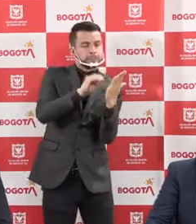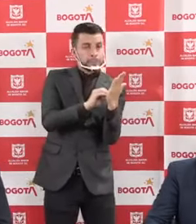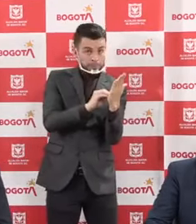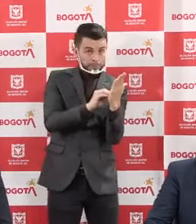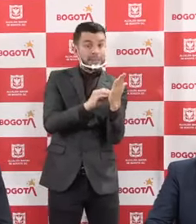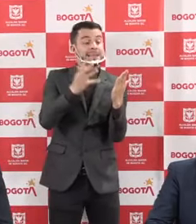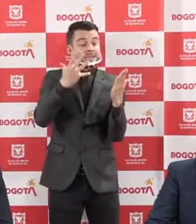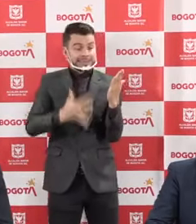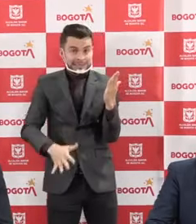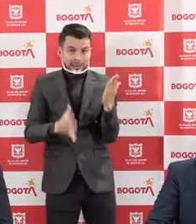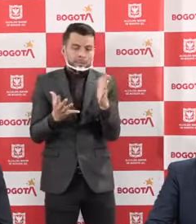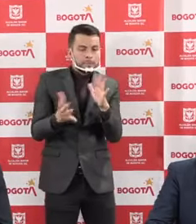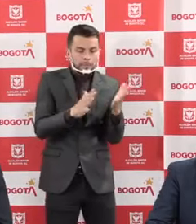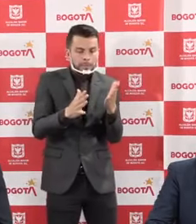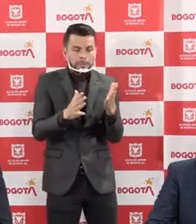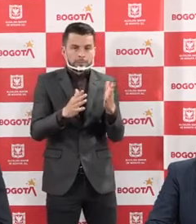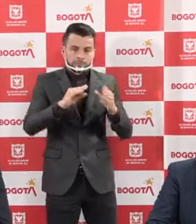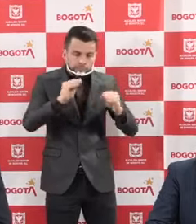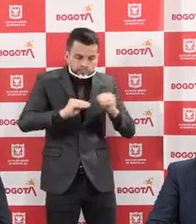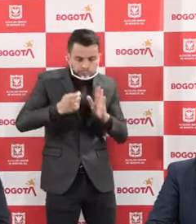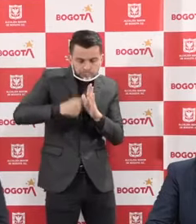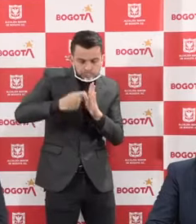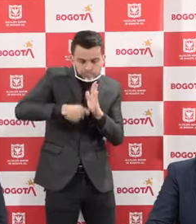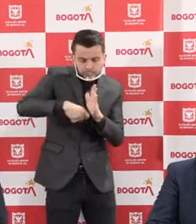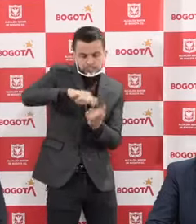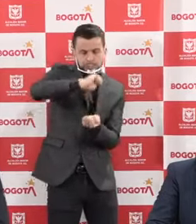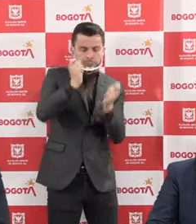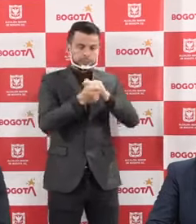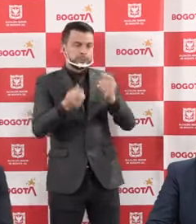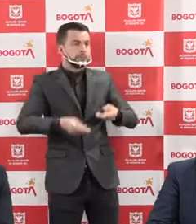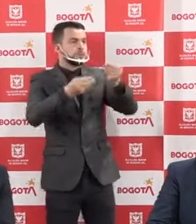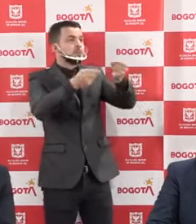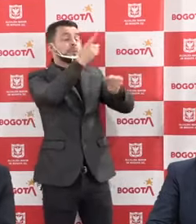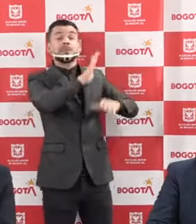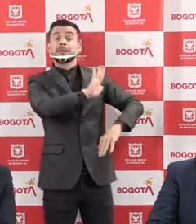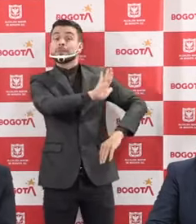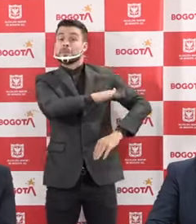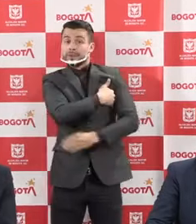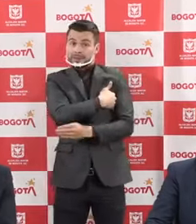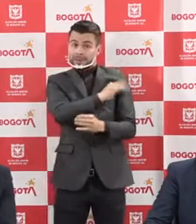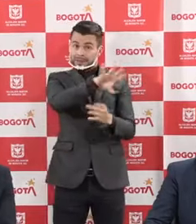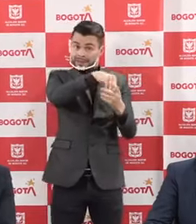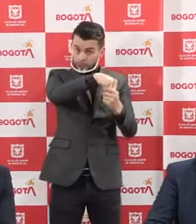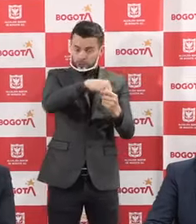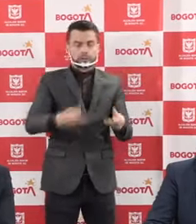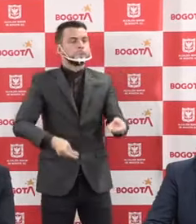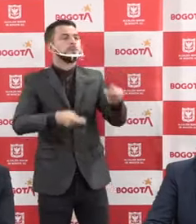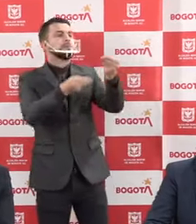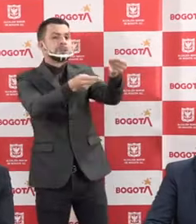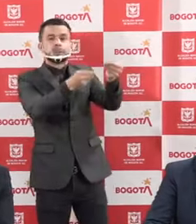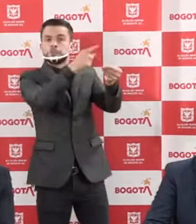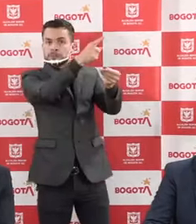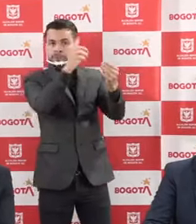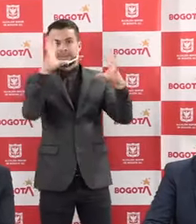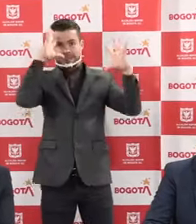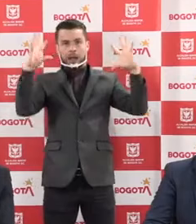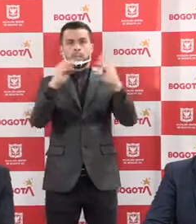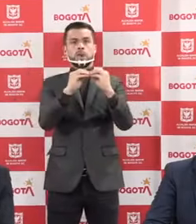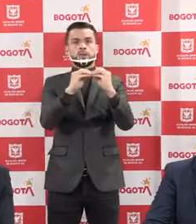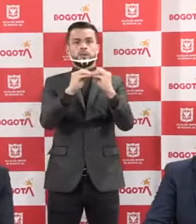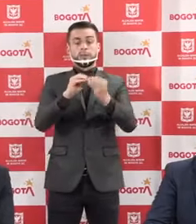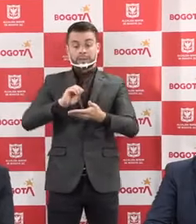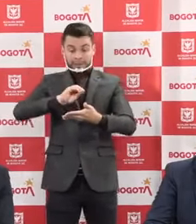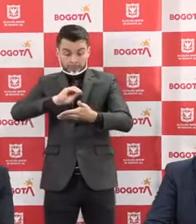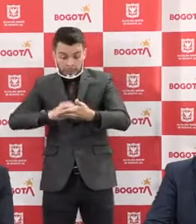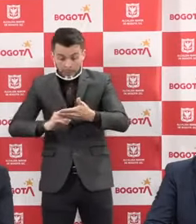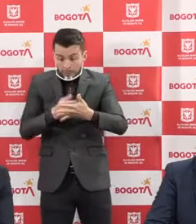en la noche de ayer estaba bajo revisión por parte del ministerio del interior- que estaba buscando armonizar este